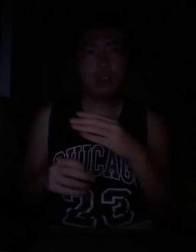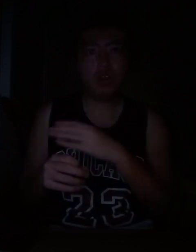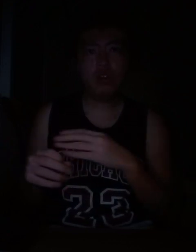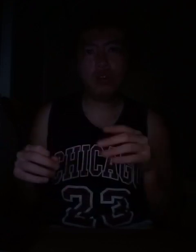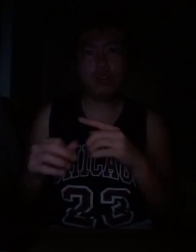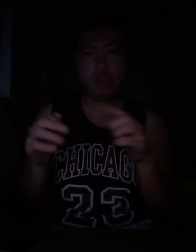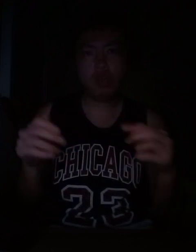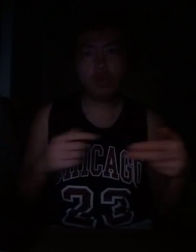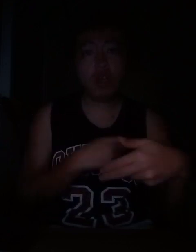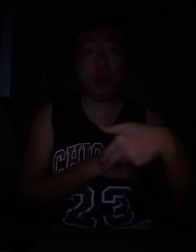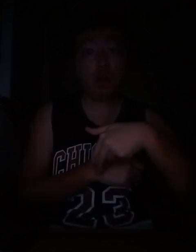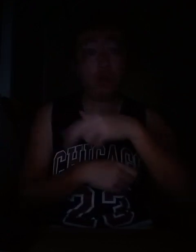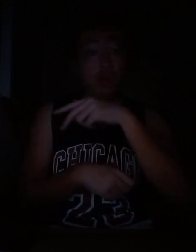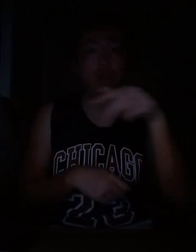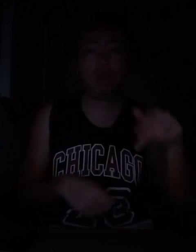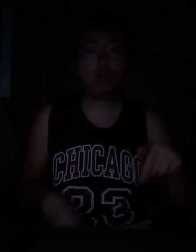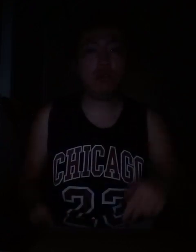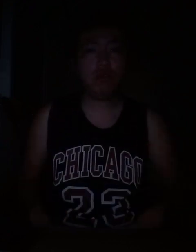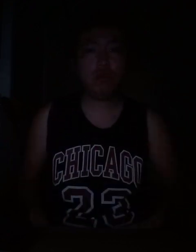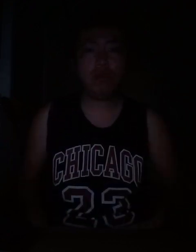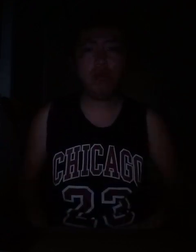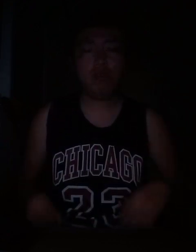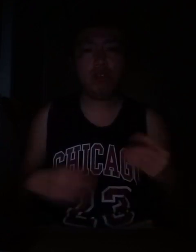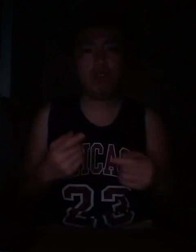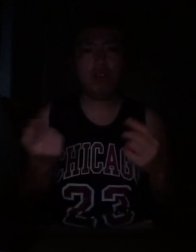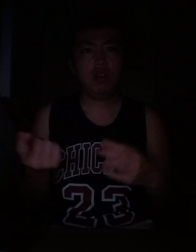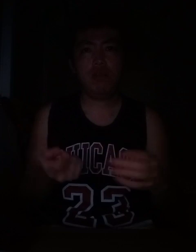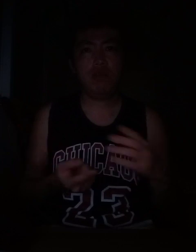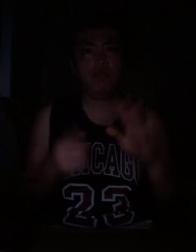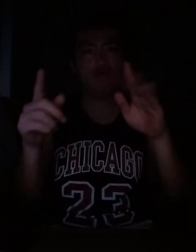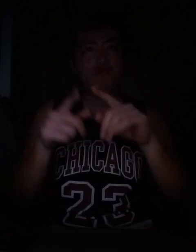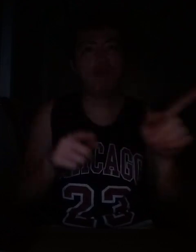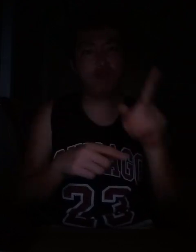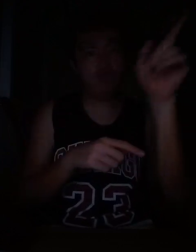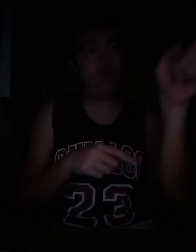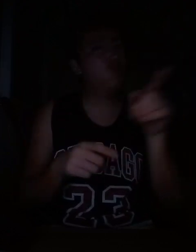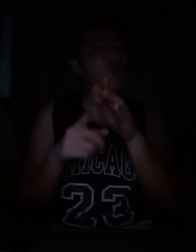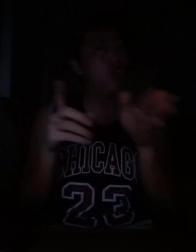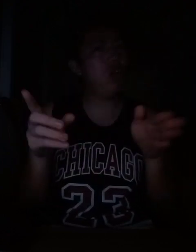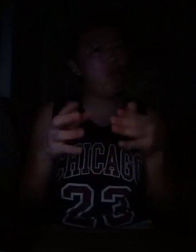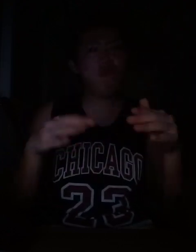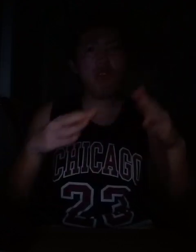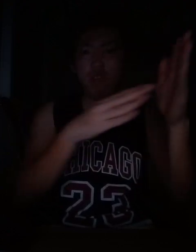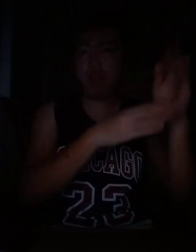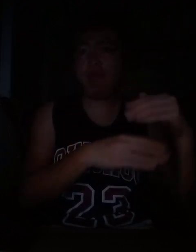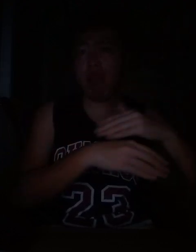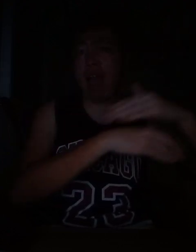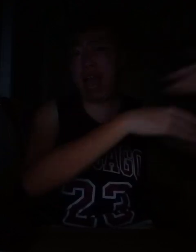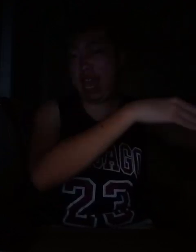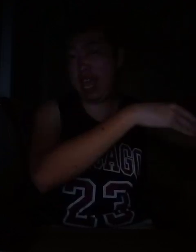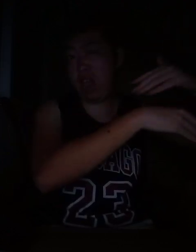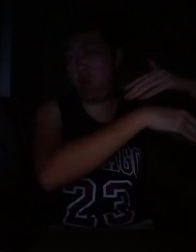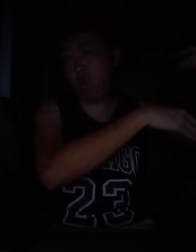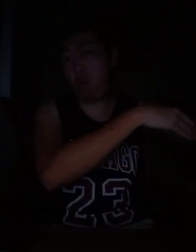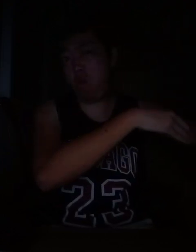수도권을 관통할 것으로 보입니다. 그 뒤로는 북서진을 하면서 북한 쪽으로 빠져나갈 것으로 보이고 있는